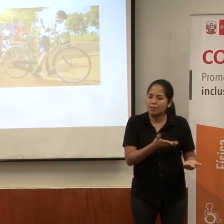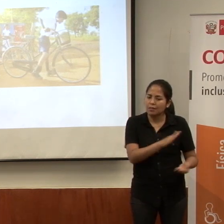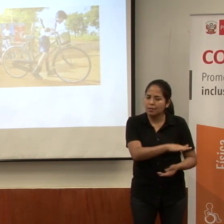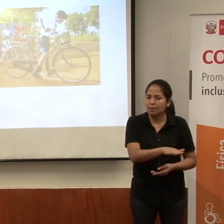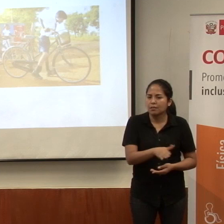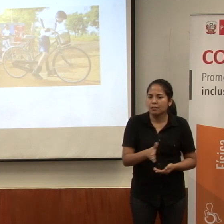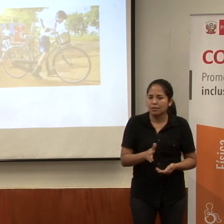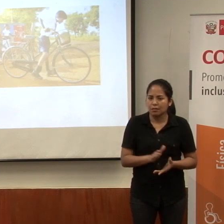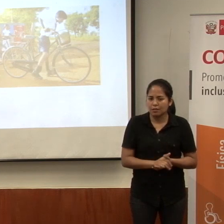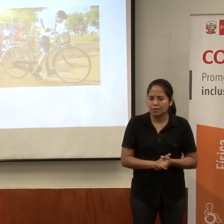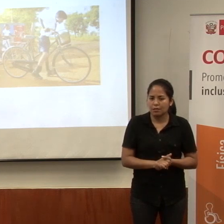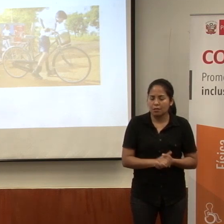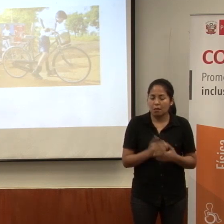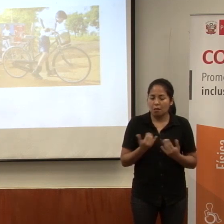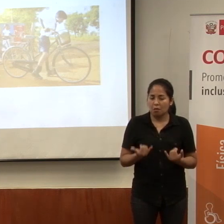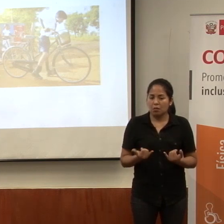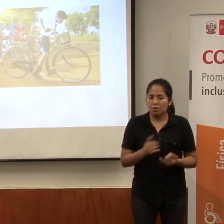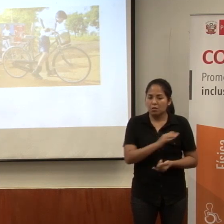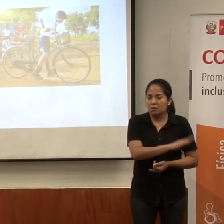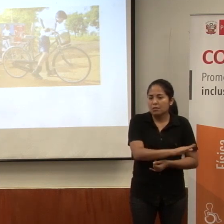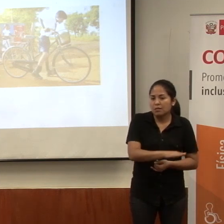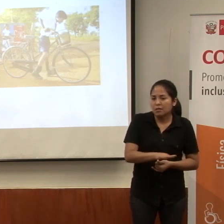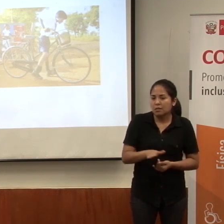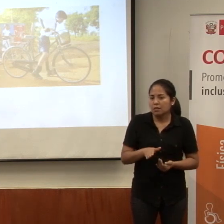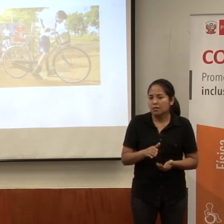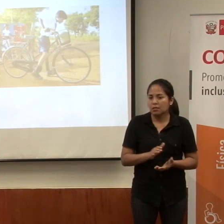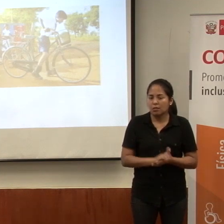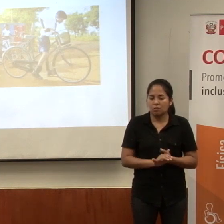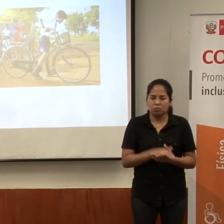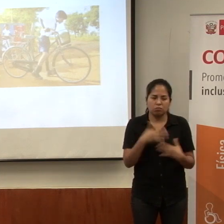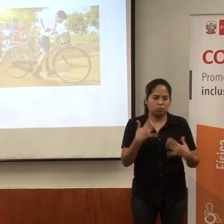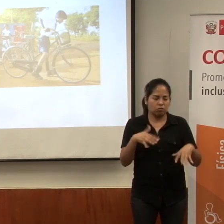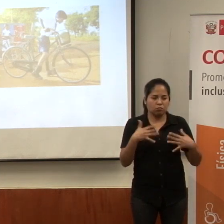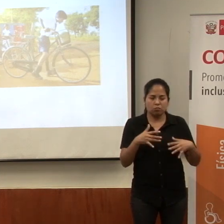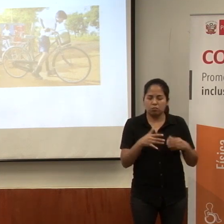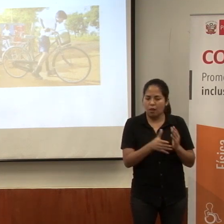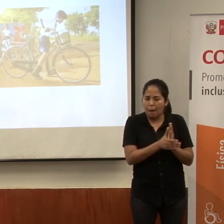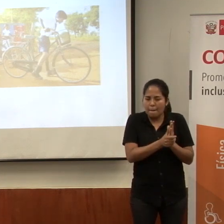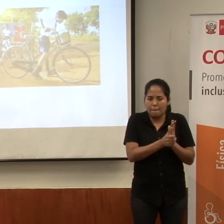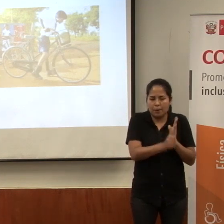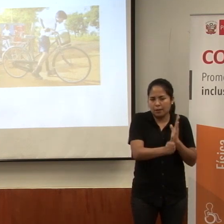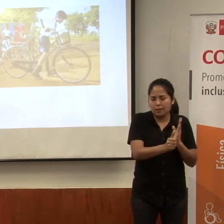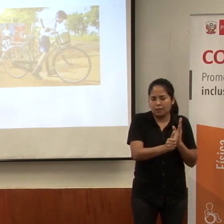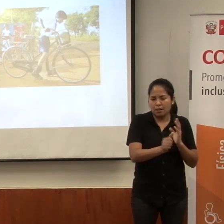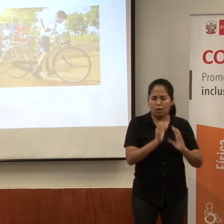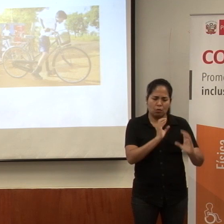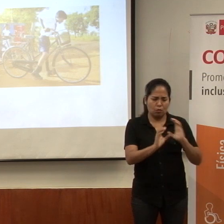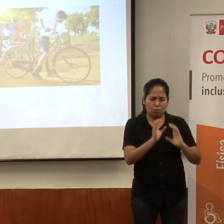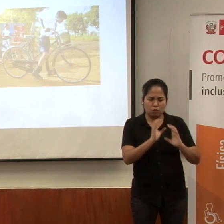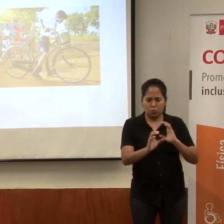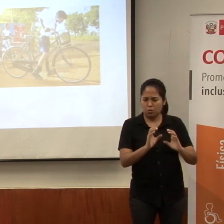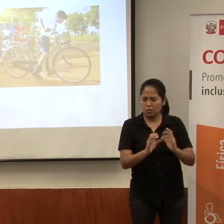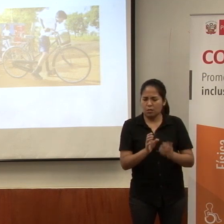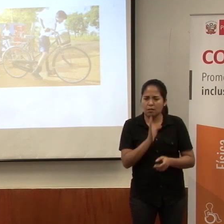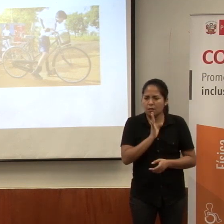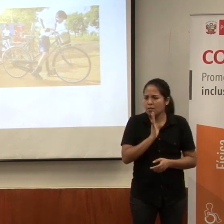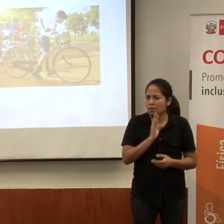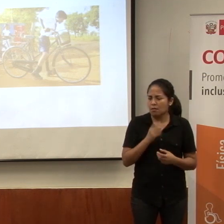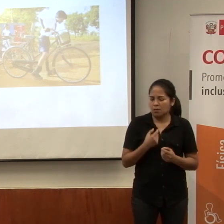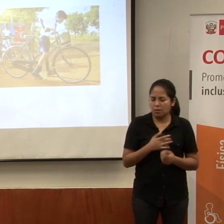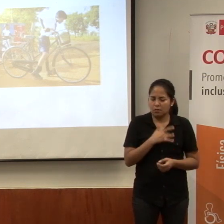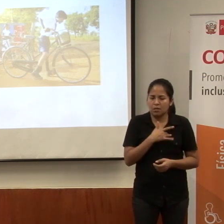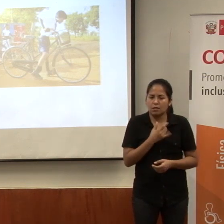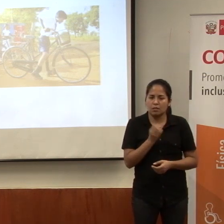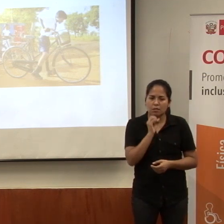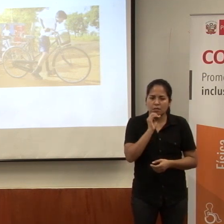niños. Ahora los niños pues tienen una capacidad de poder comunicarse, de decir lo